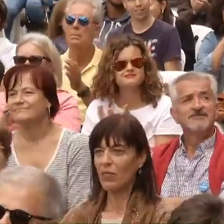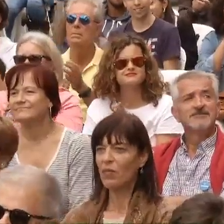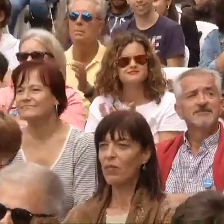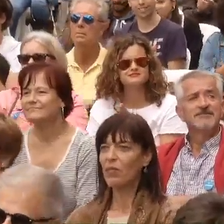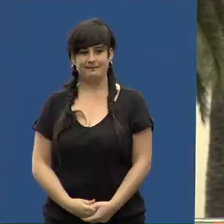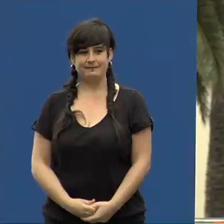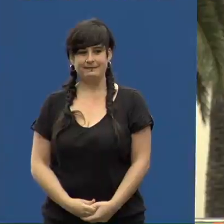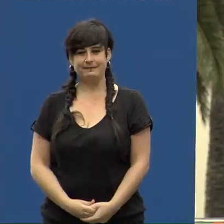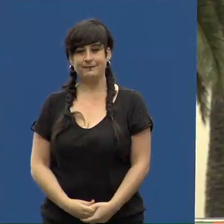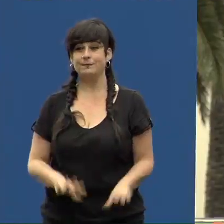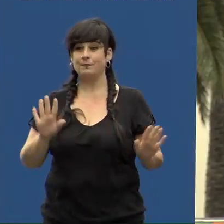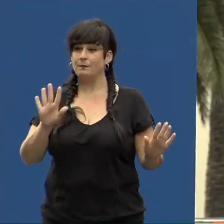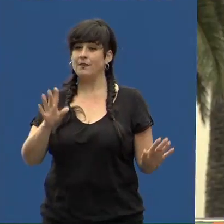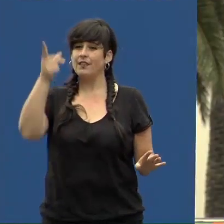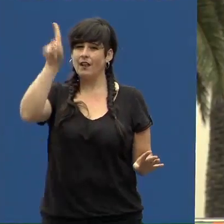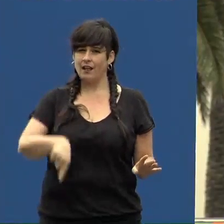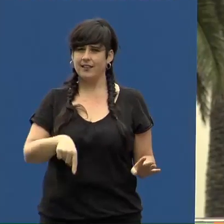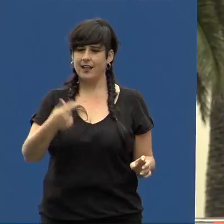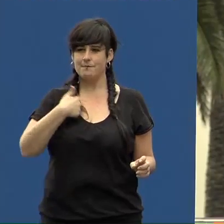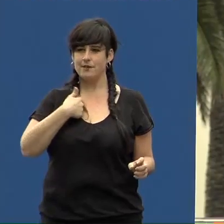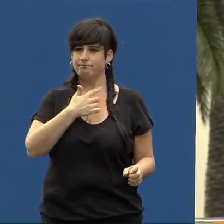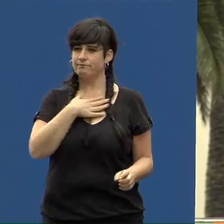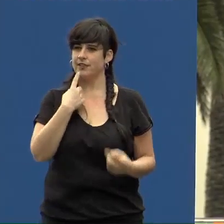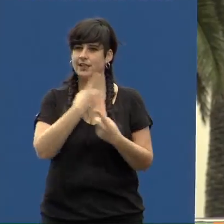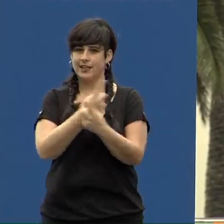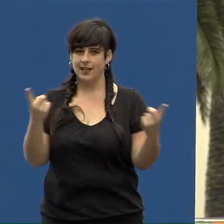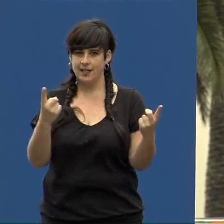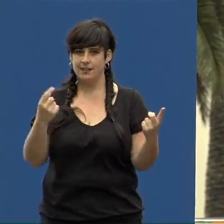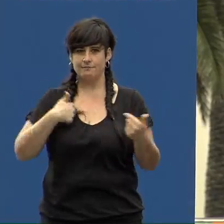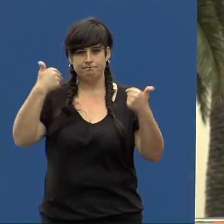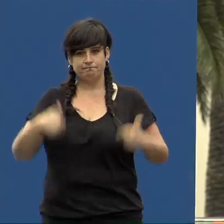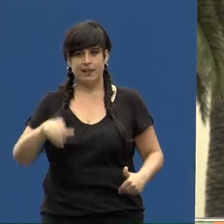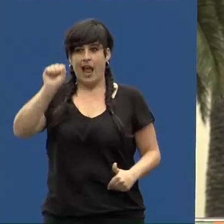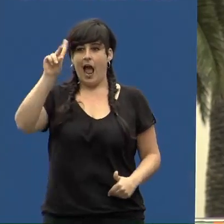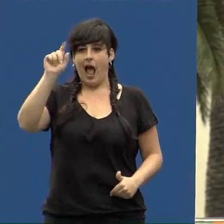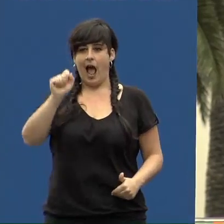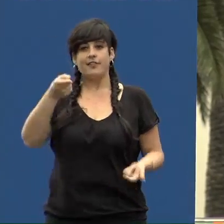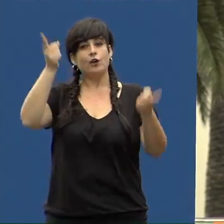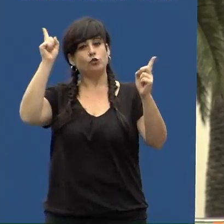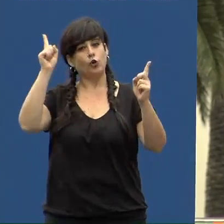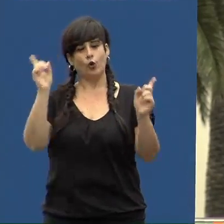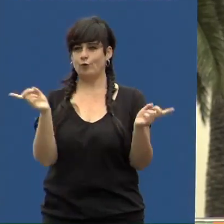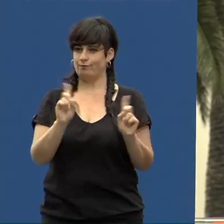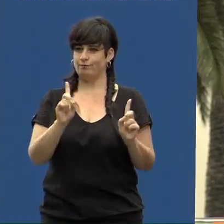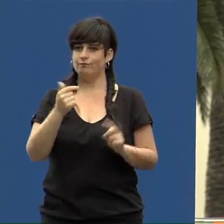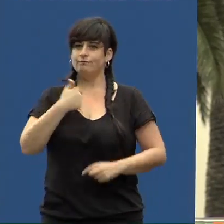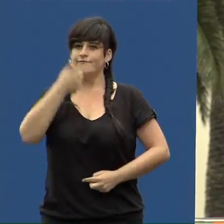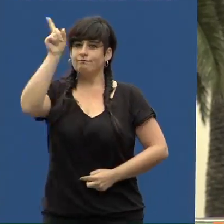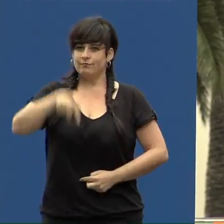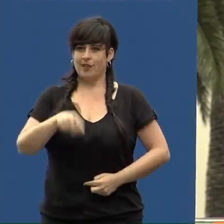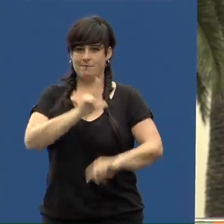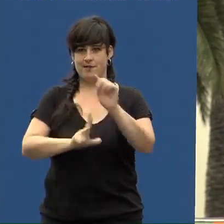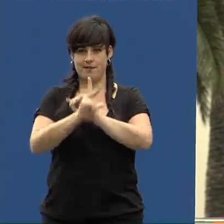Pero también quiero decir que estoy aquí no solo como hada ciudadana, sino como alcaldesa de Barcelona, capital de